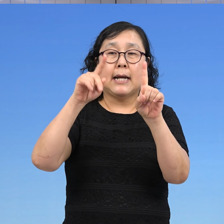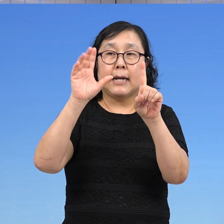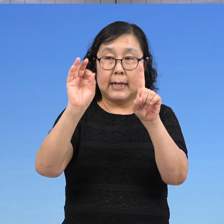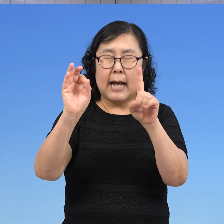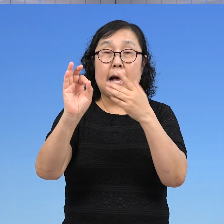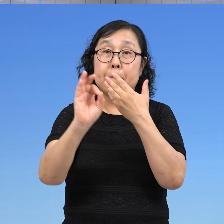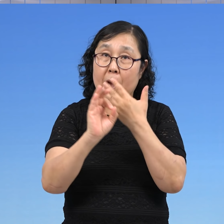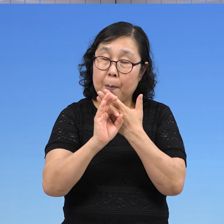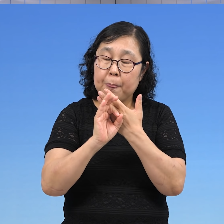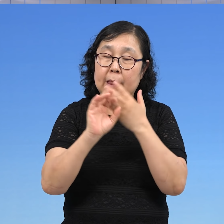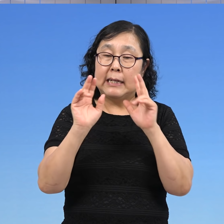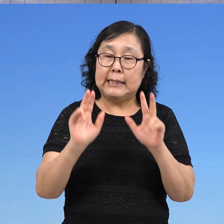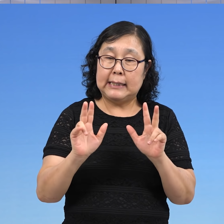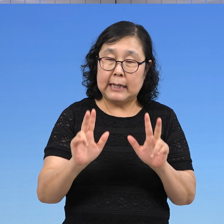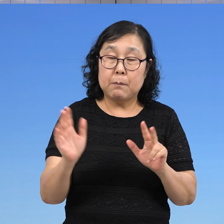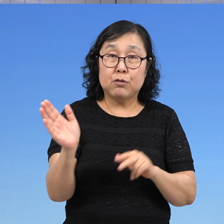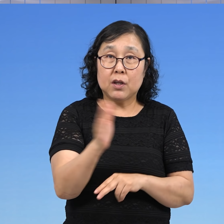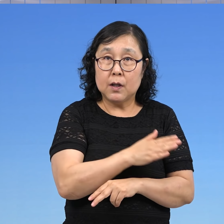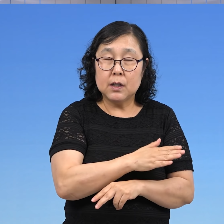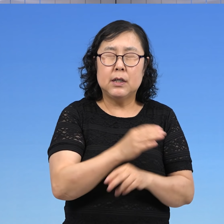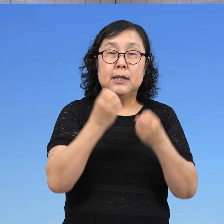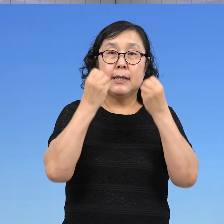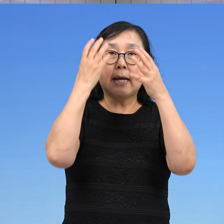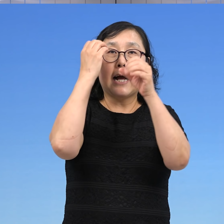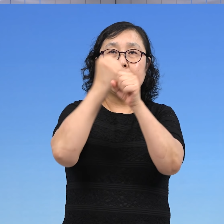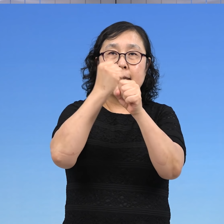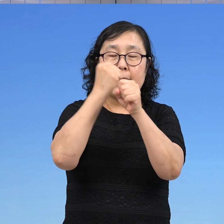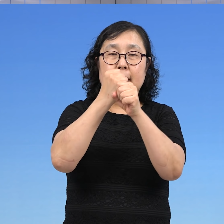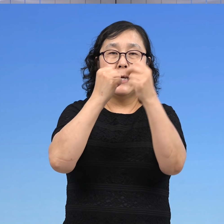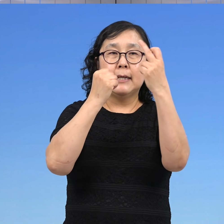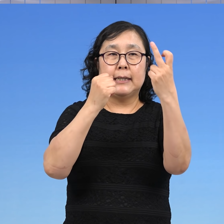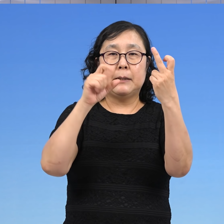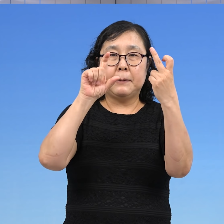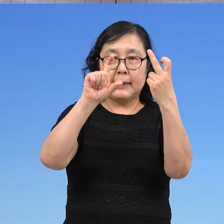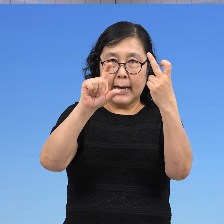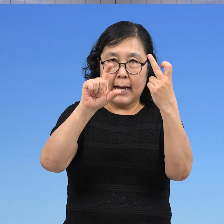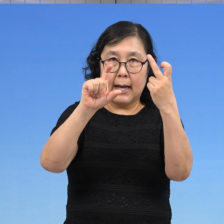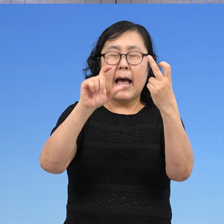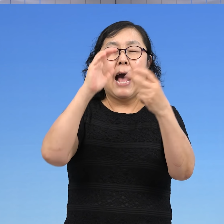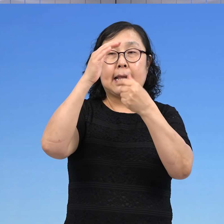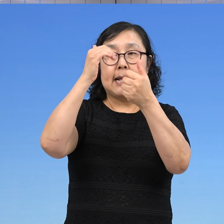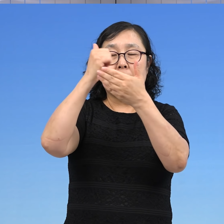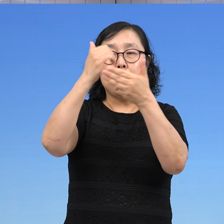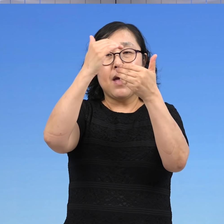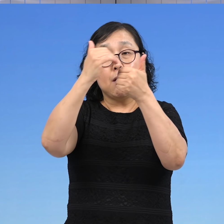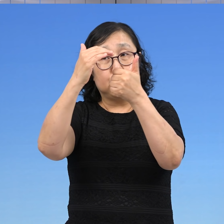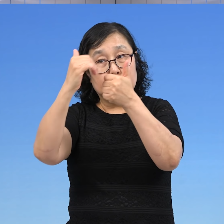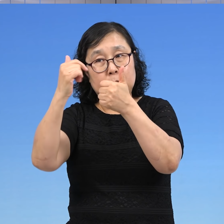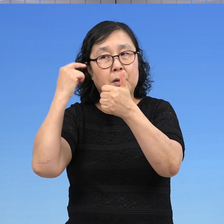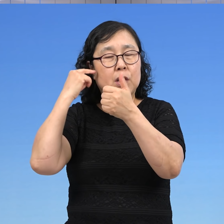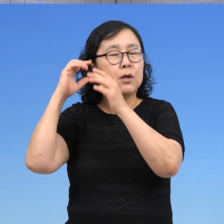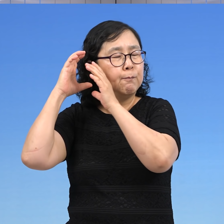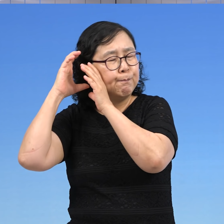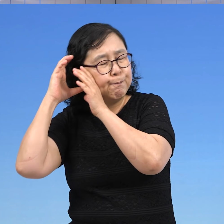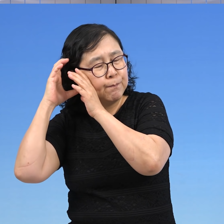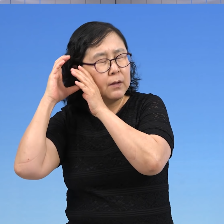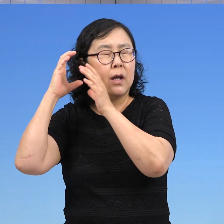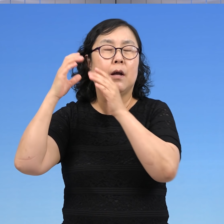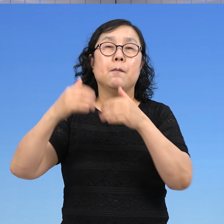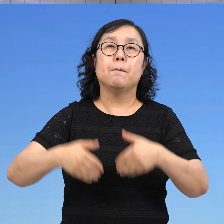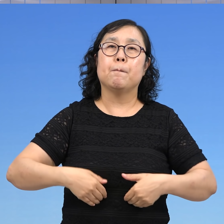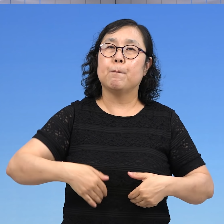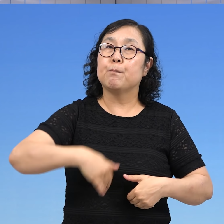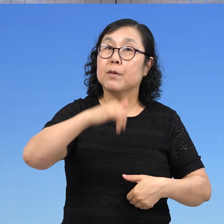맞닥뜨려 있다면 이제는 우리는 창세기 12장에 하나님의 부르심에 귀를 기울여야 되요 그리고 아브라함처럼